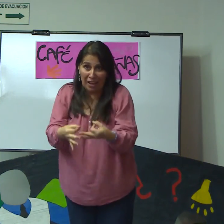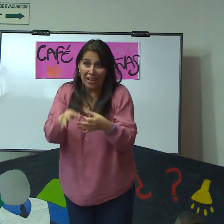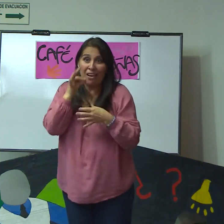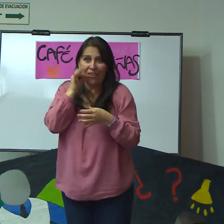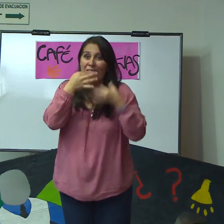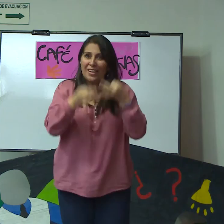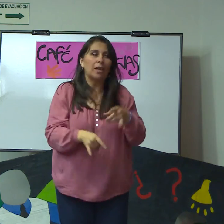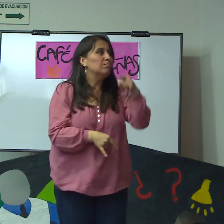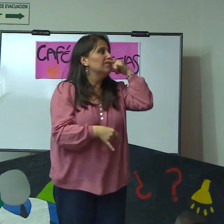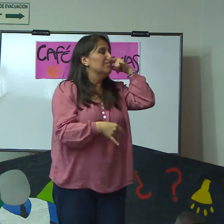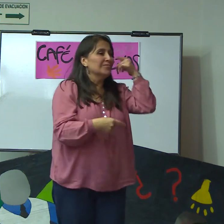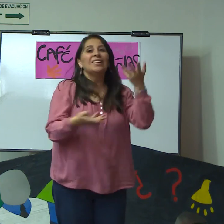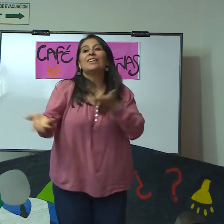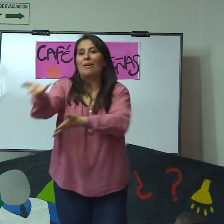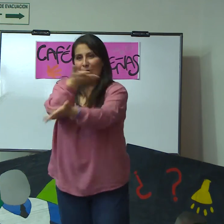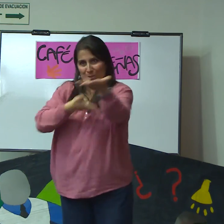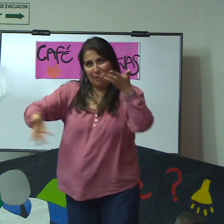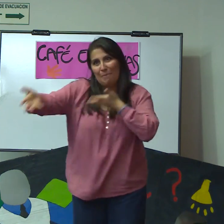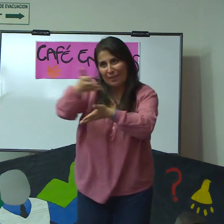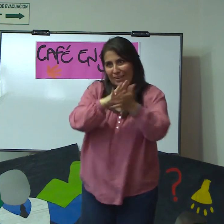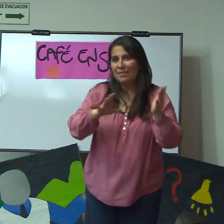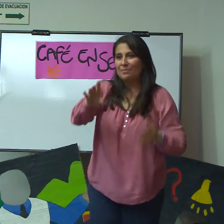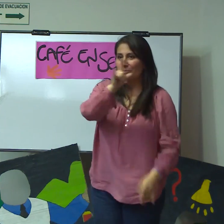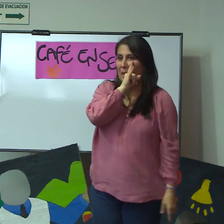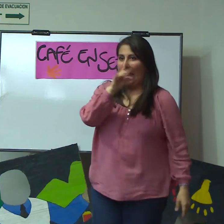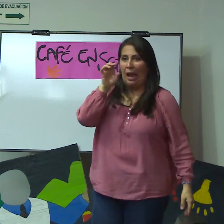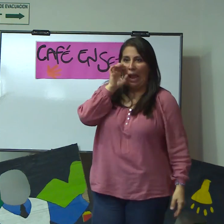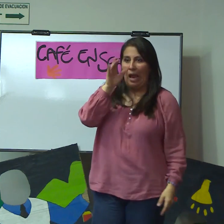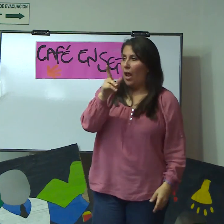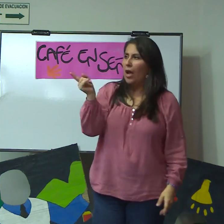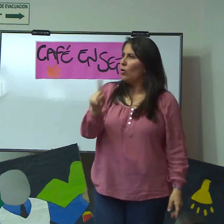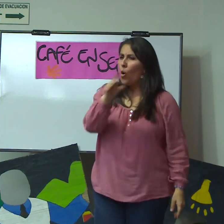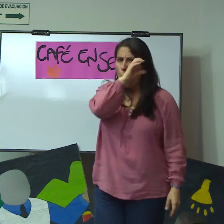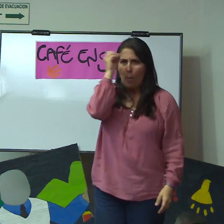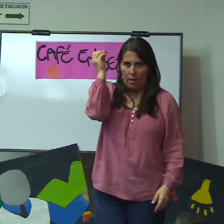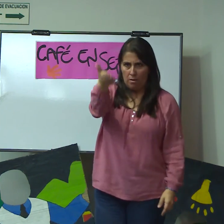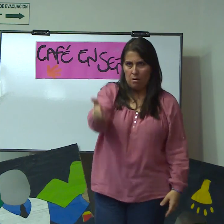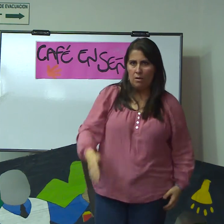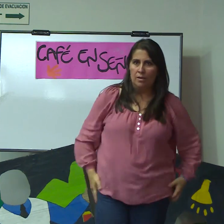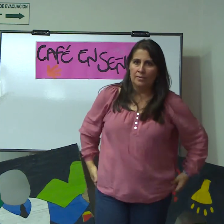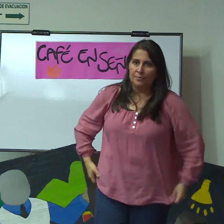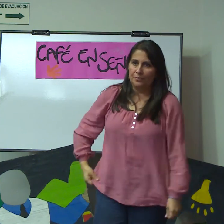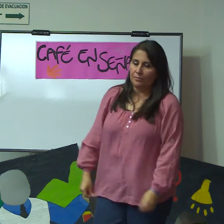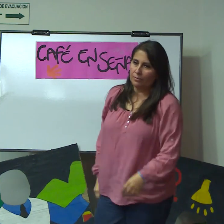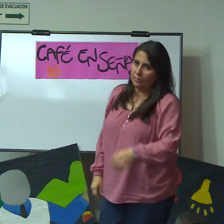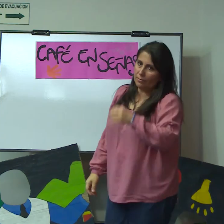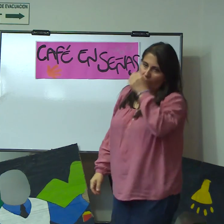hay compartir. Carlos, no, profe Omar, creo que era el profe.